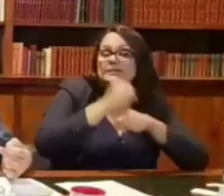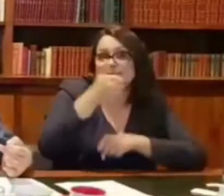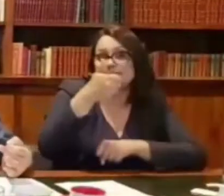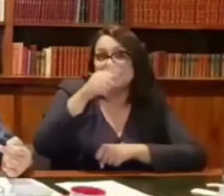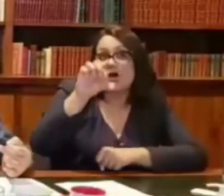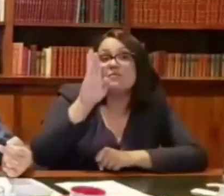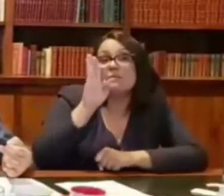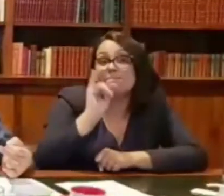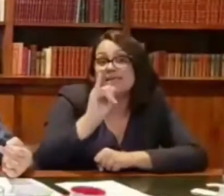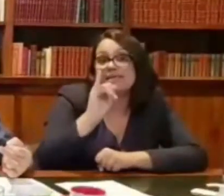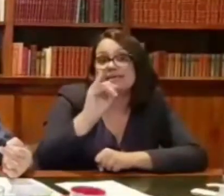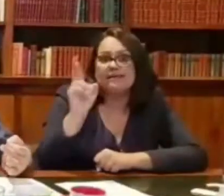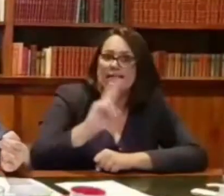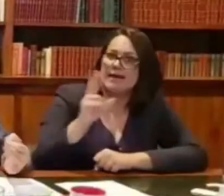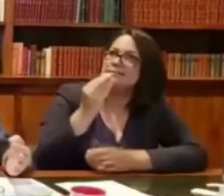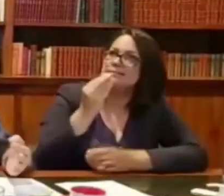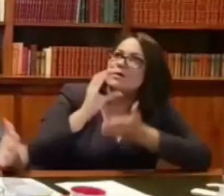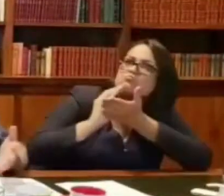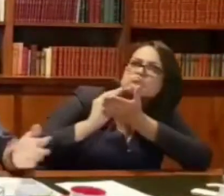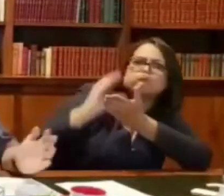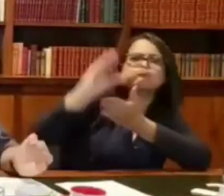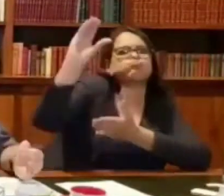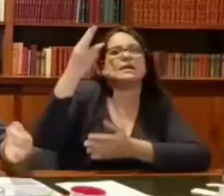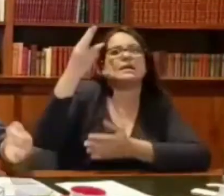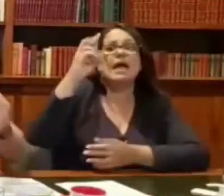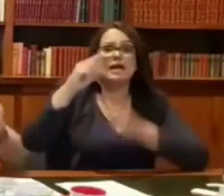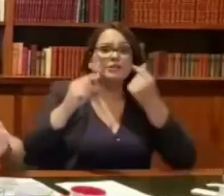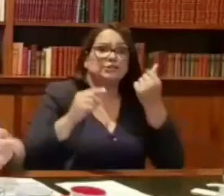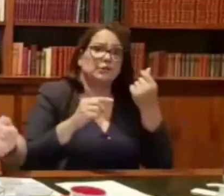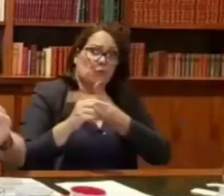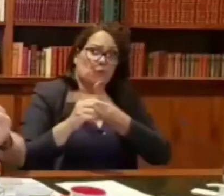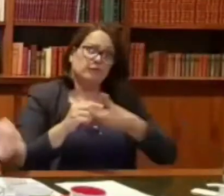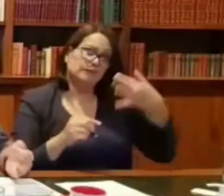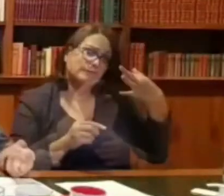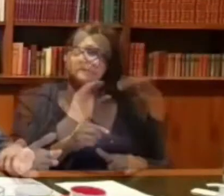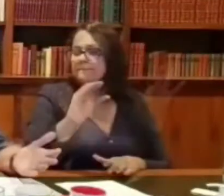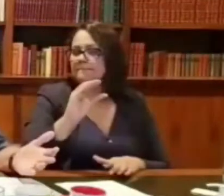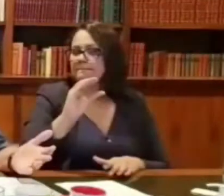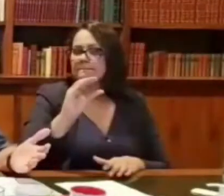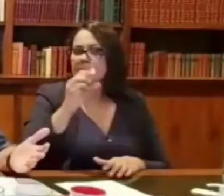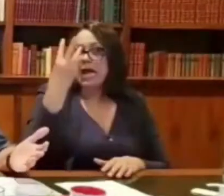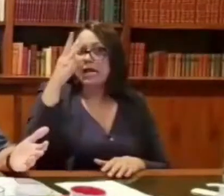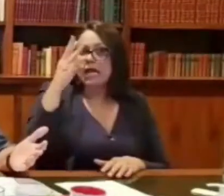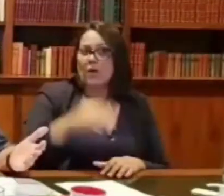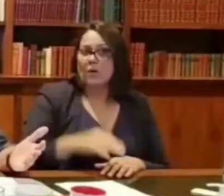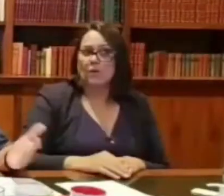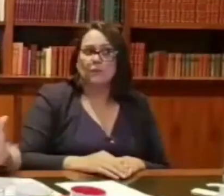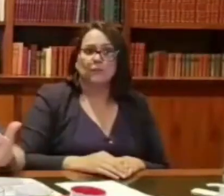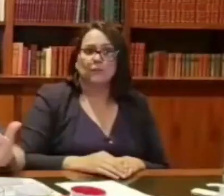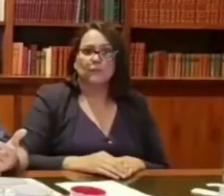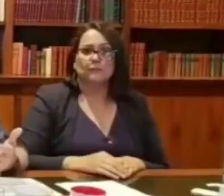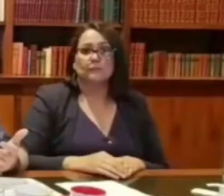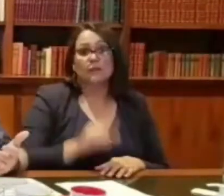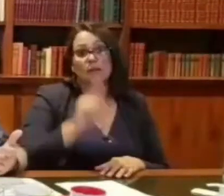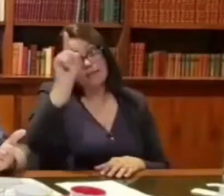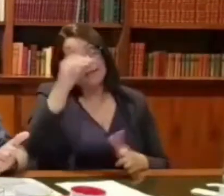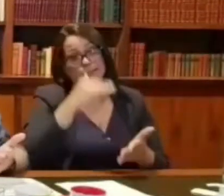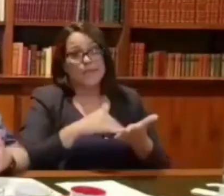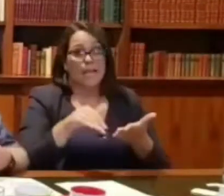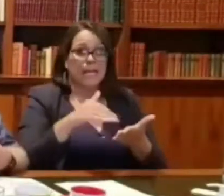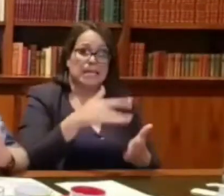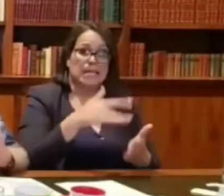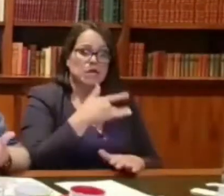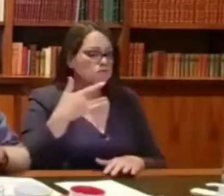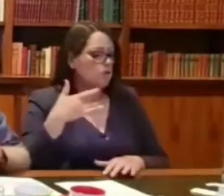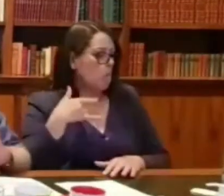reais dinheiro do Governo Federal 19 bem longe de reais e daí o secretário disse que